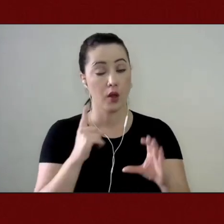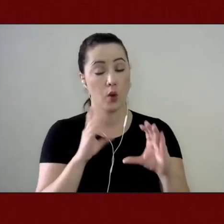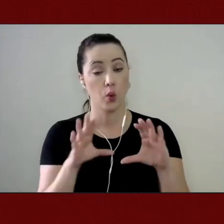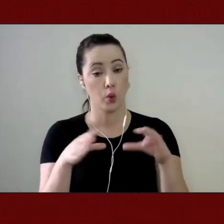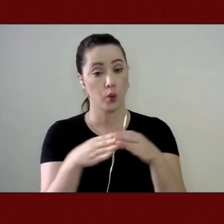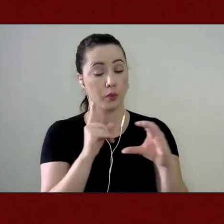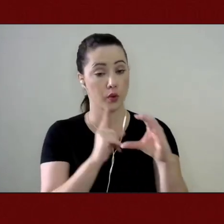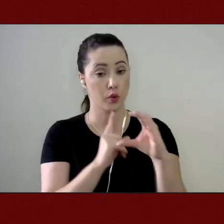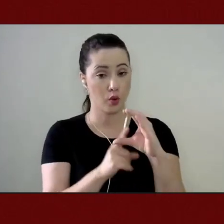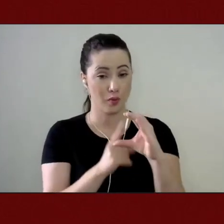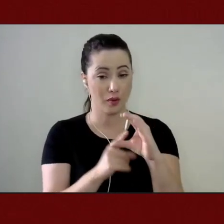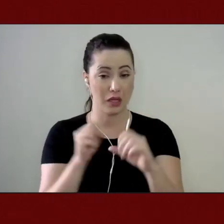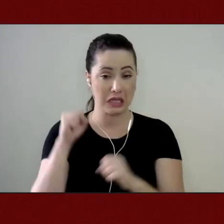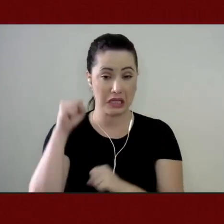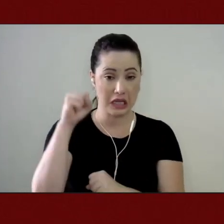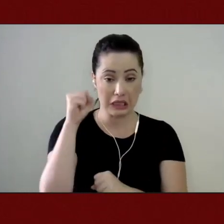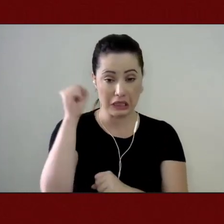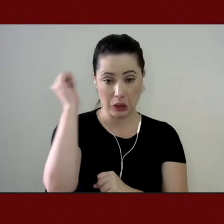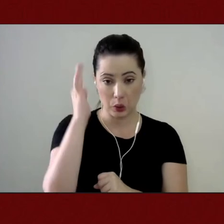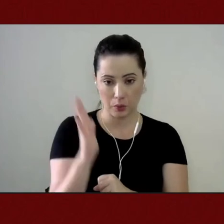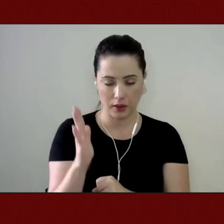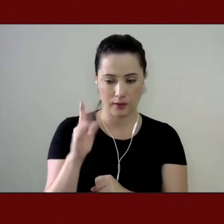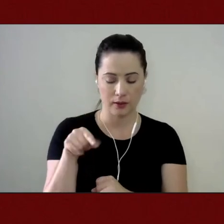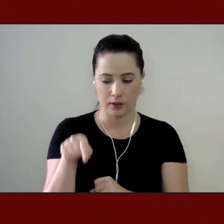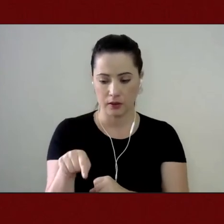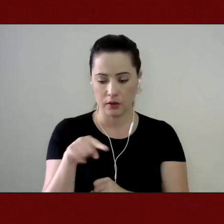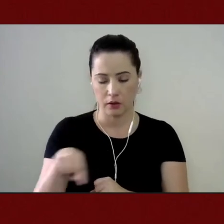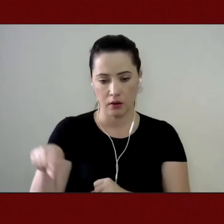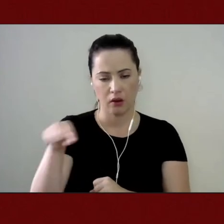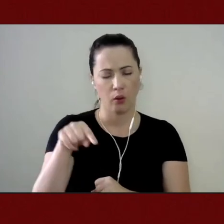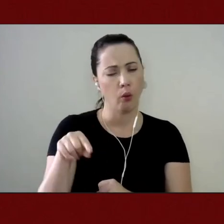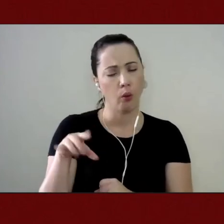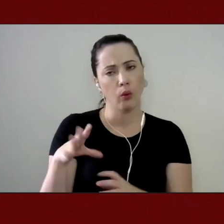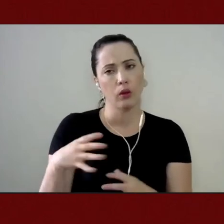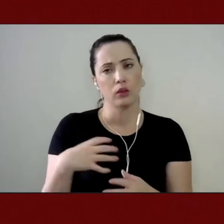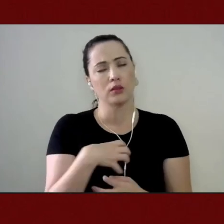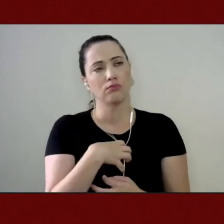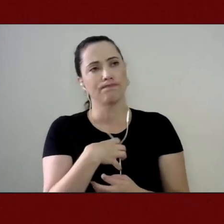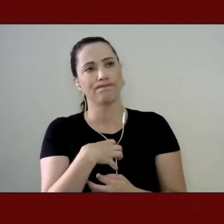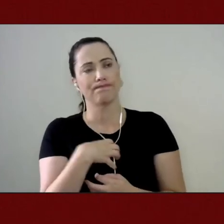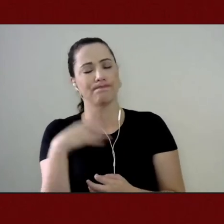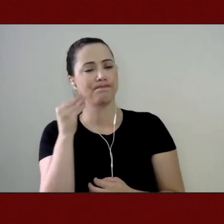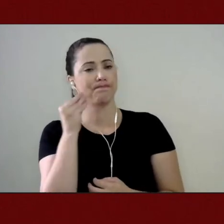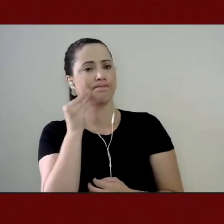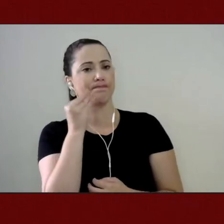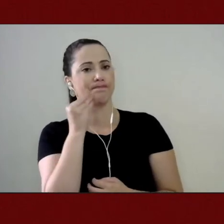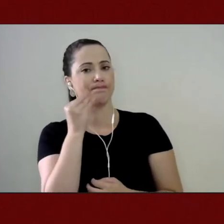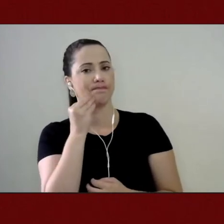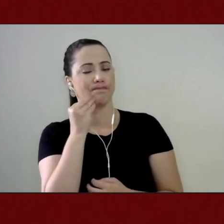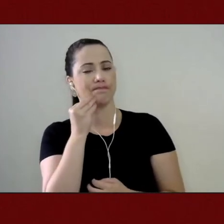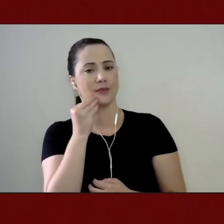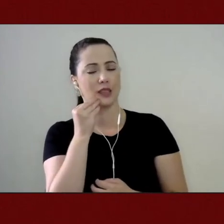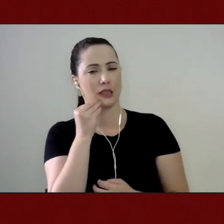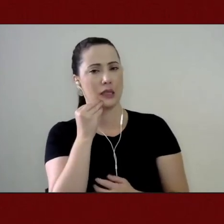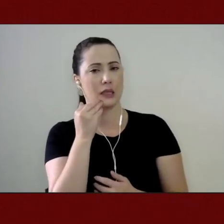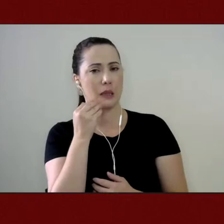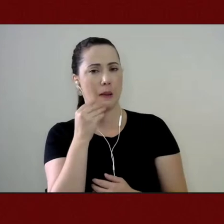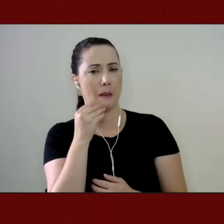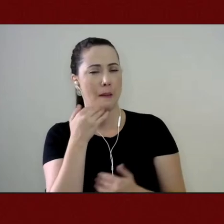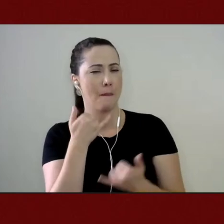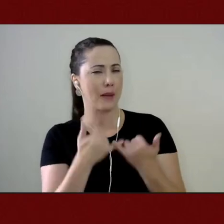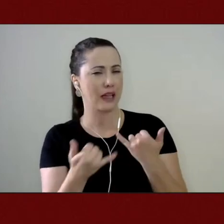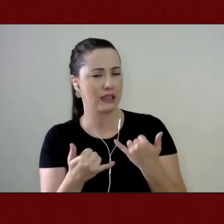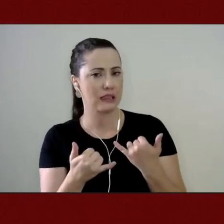se encontram, naquele momento, numa experiência não muito distante daquela